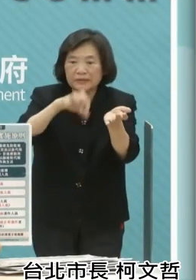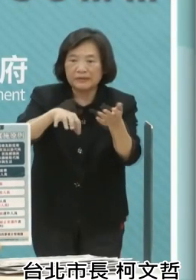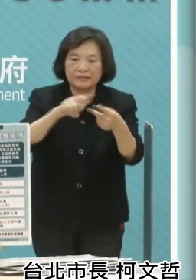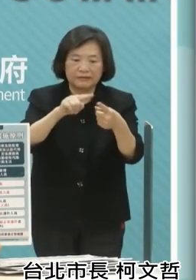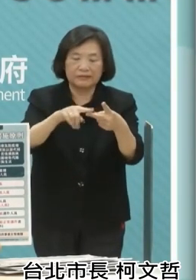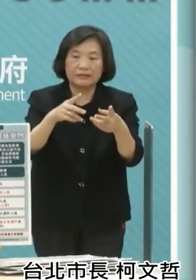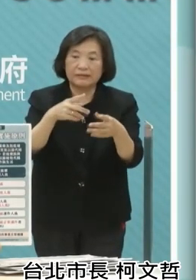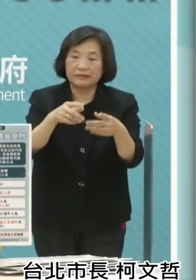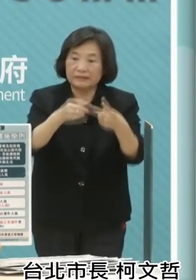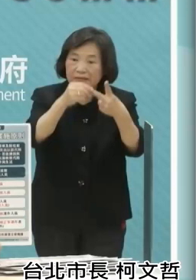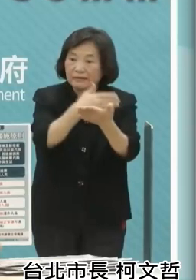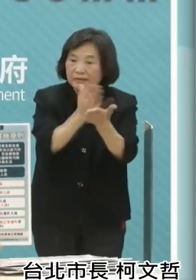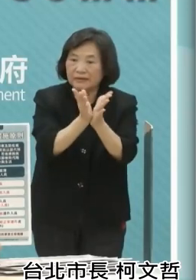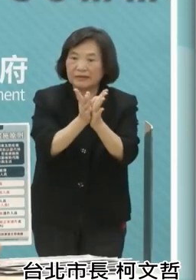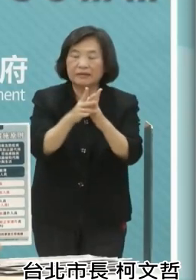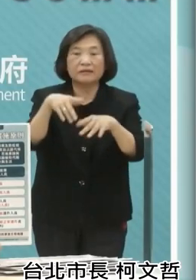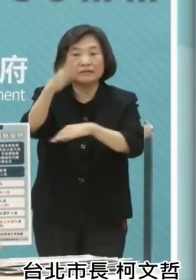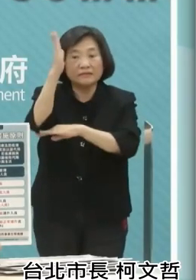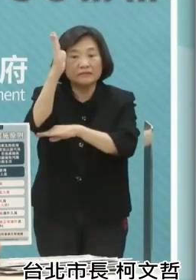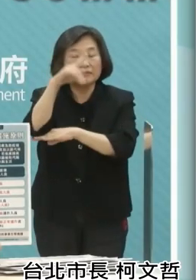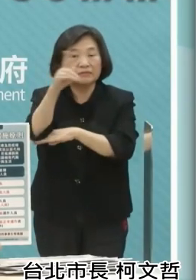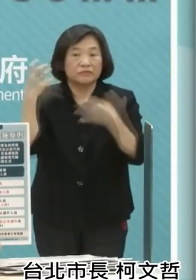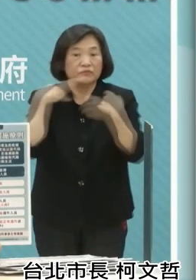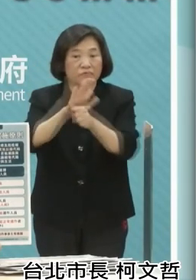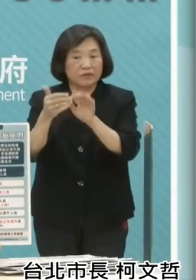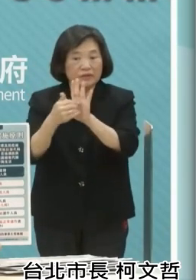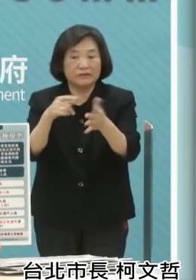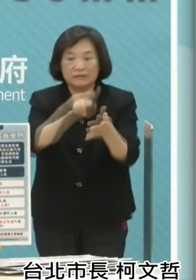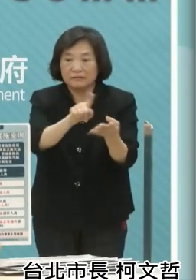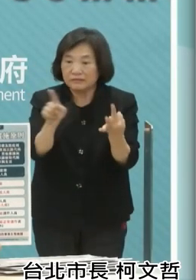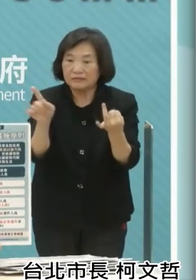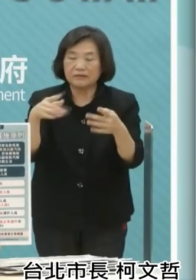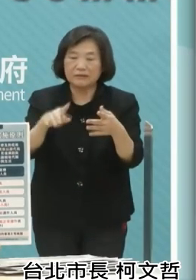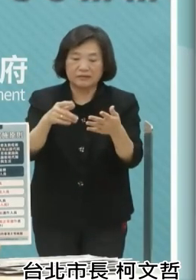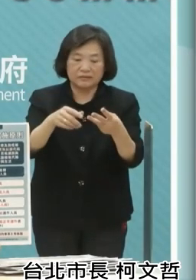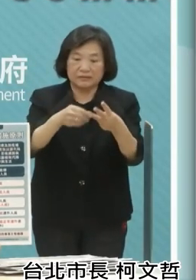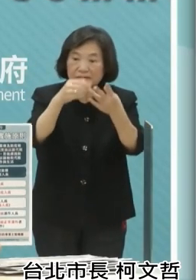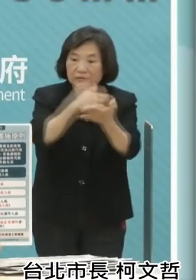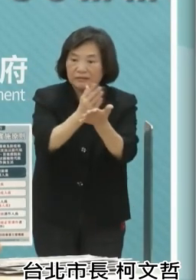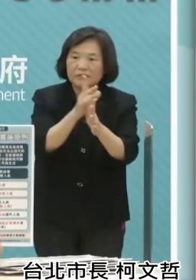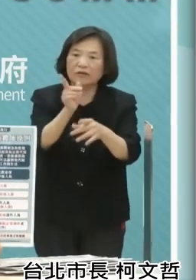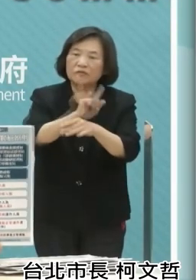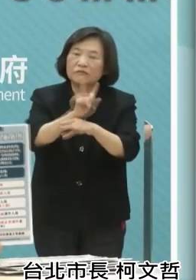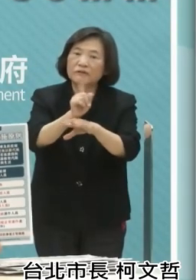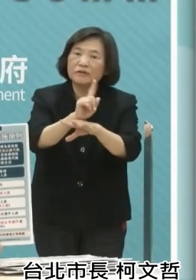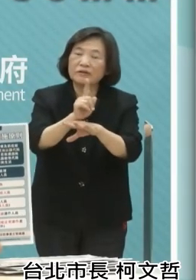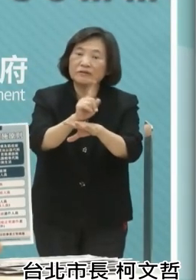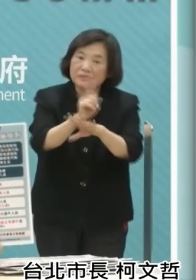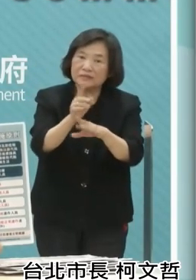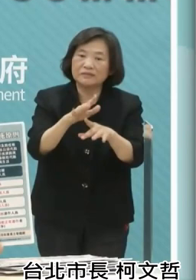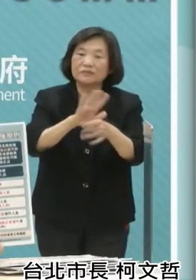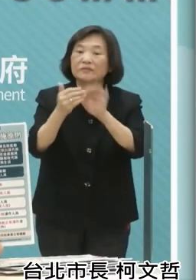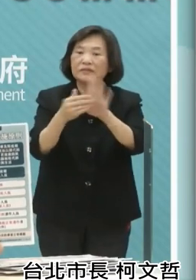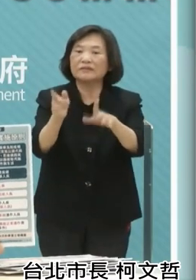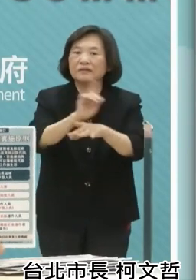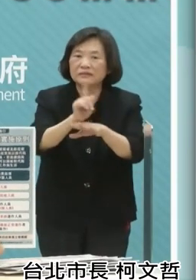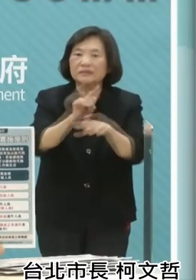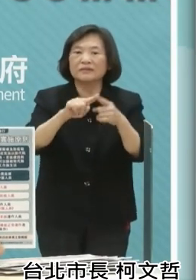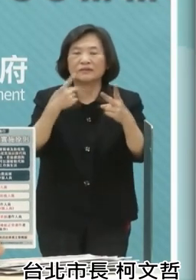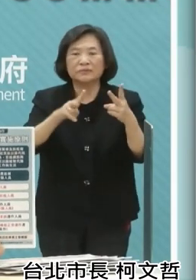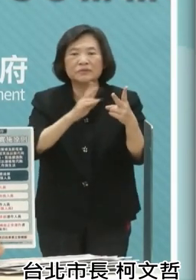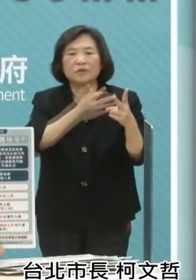第二类你知道哦，政府的防疫人员的哈。第三类，防疫车队啦，或防疫旅馆。比方说啦哦，我防疫旅